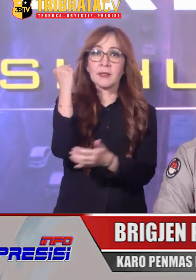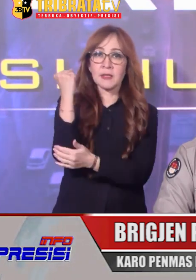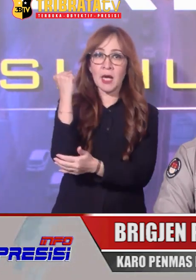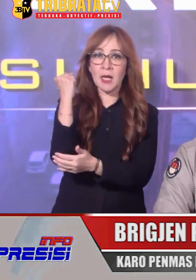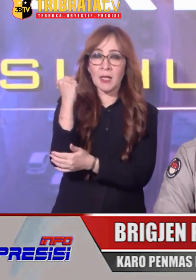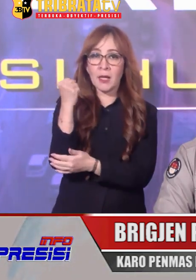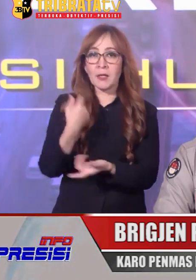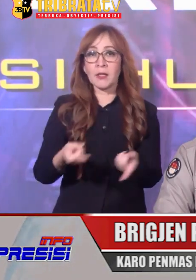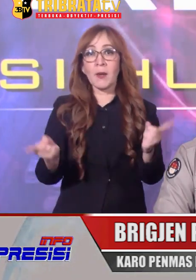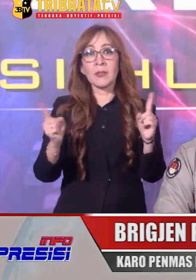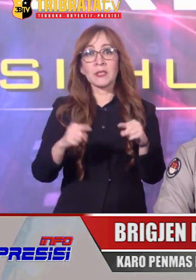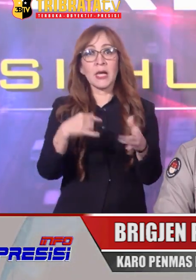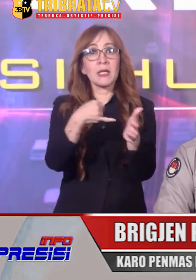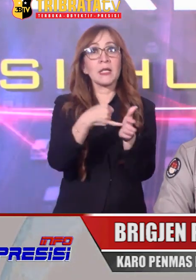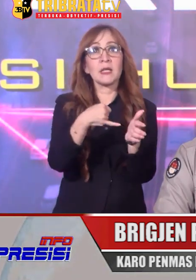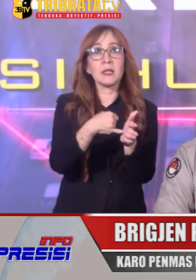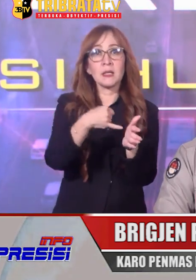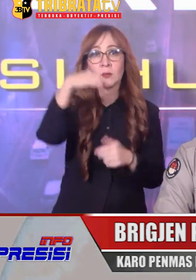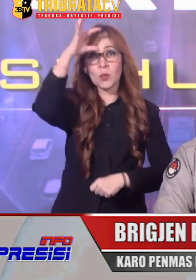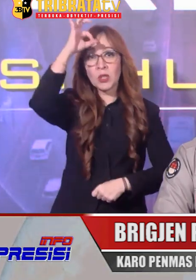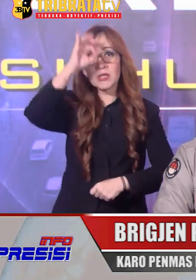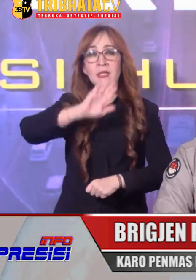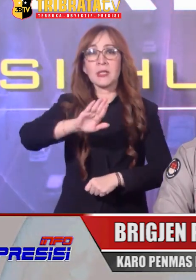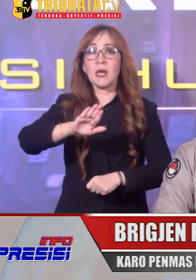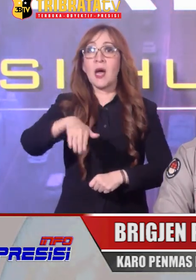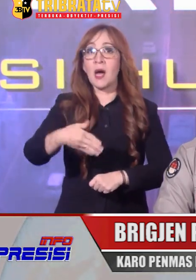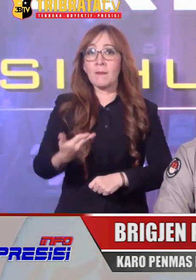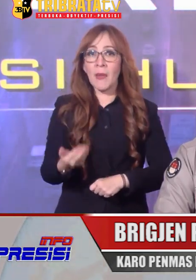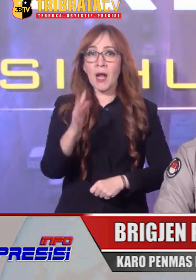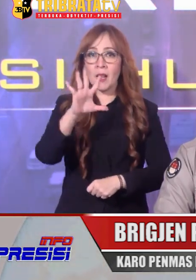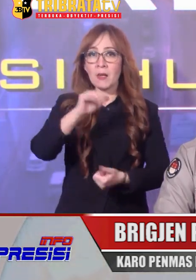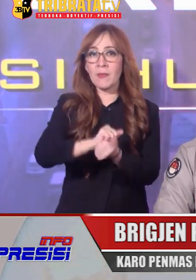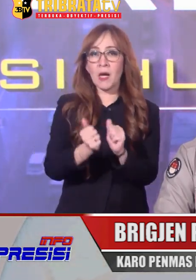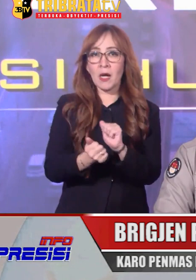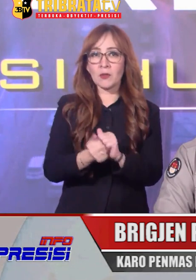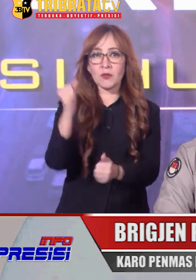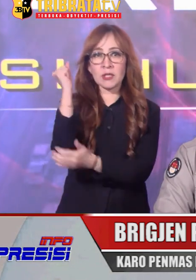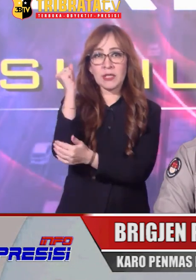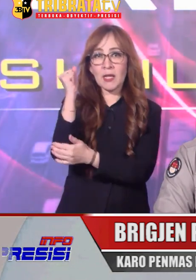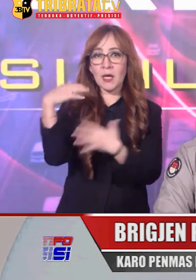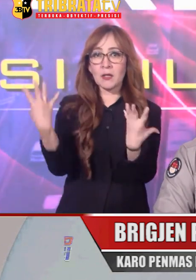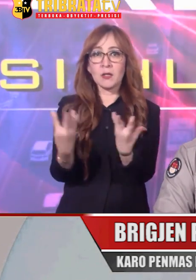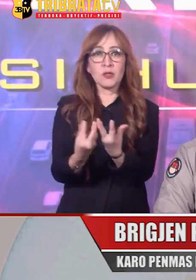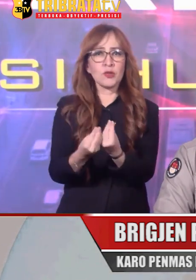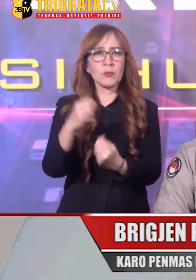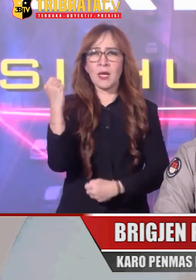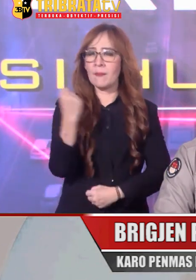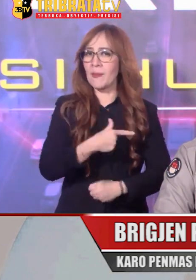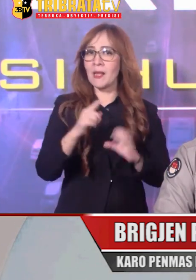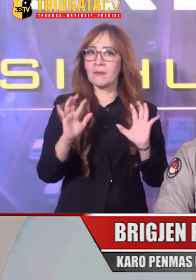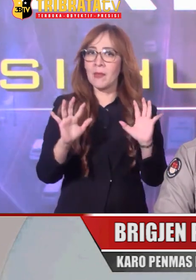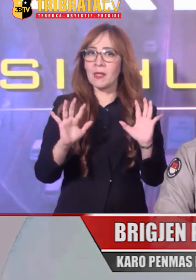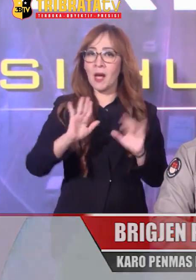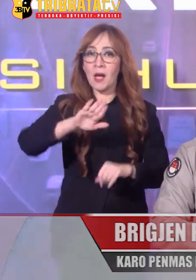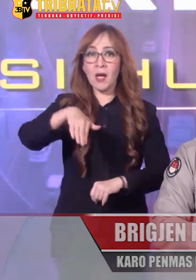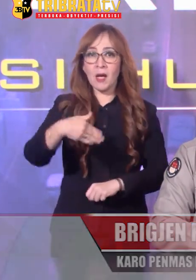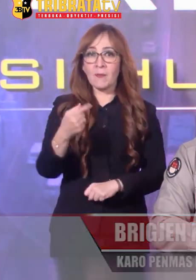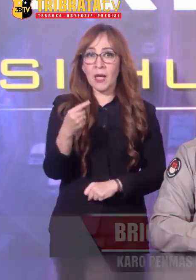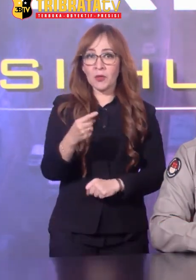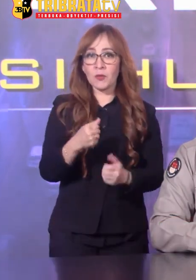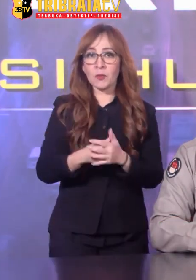menjadi catatan kepolisian Ada 5 kasus kejahatan Yang jumlah kejadiannya tertinggi Antara lain